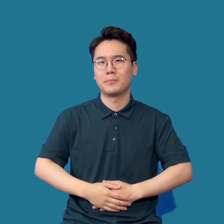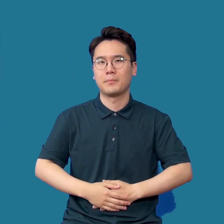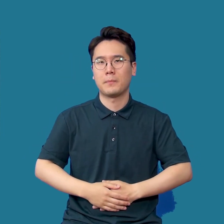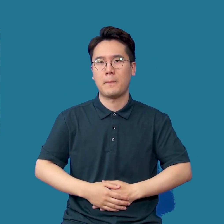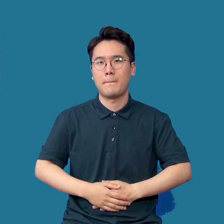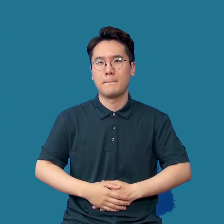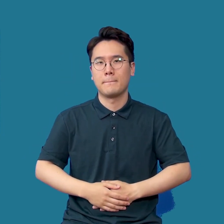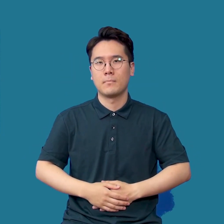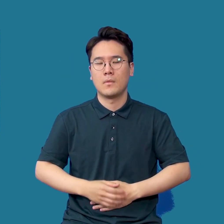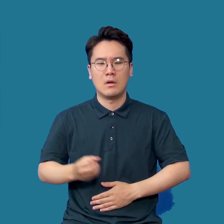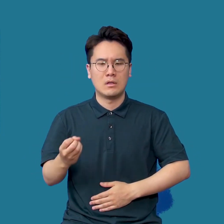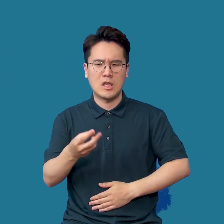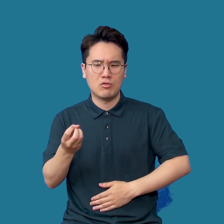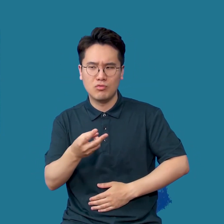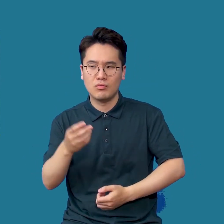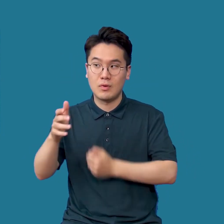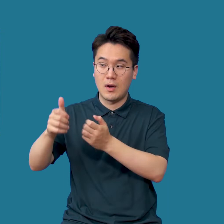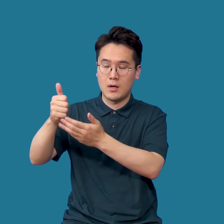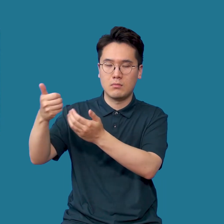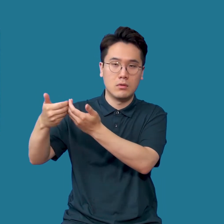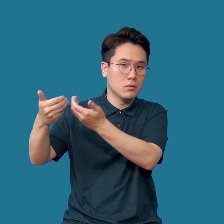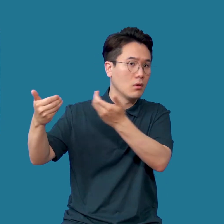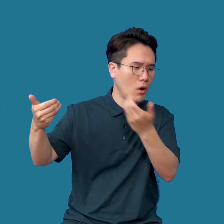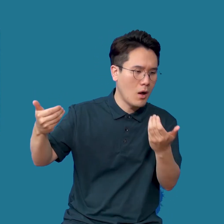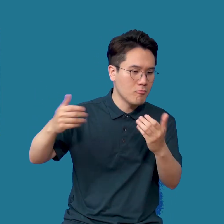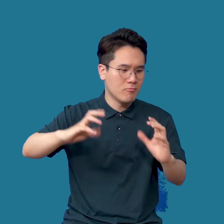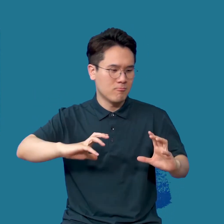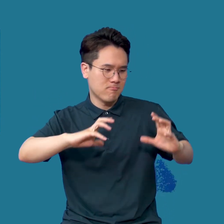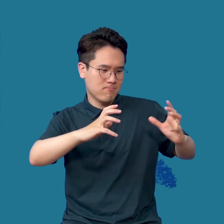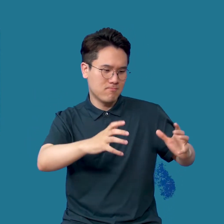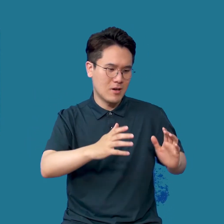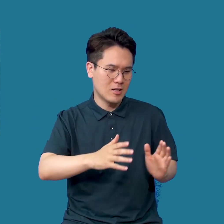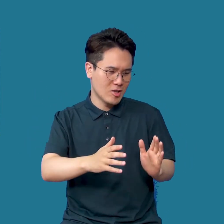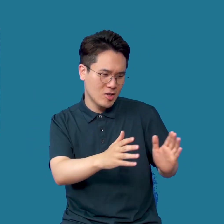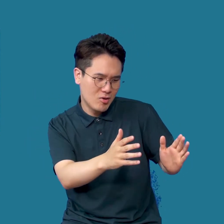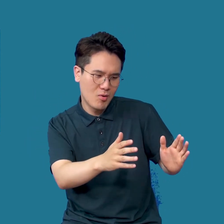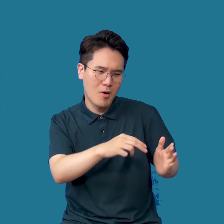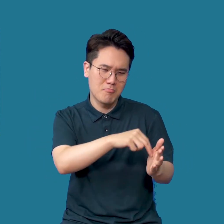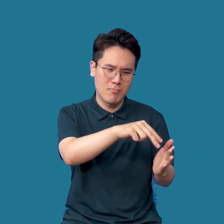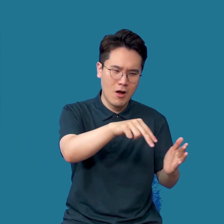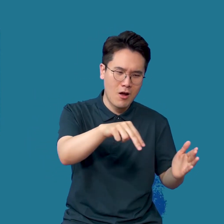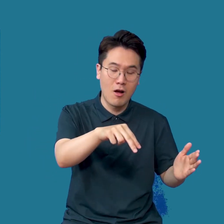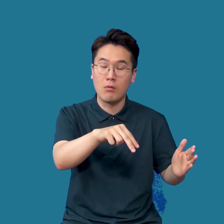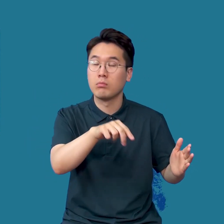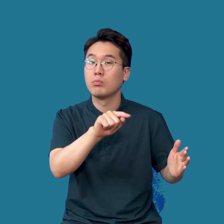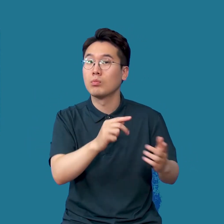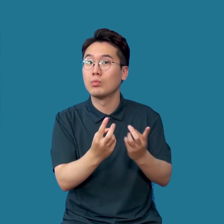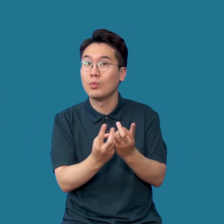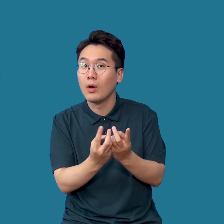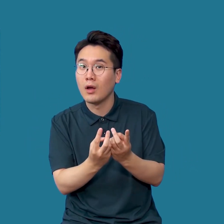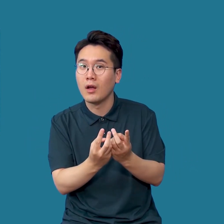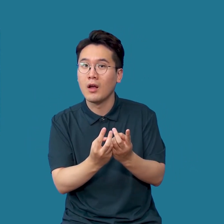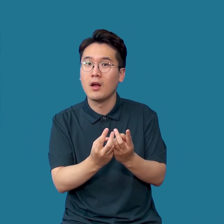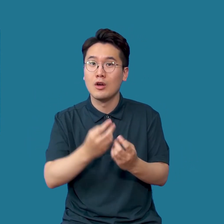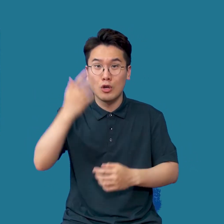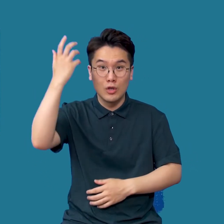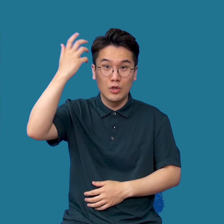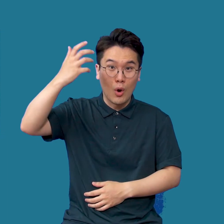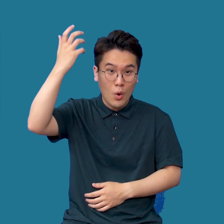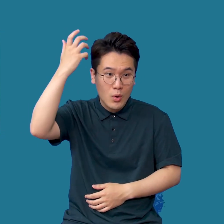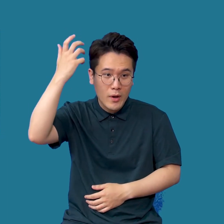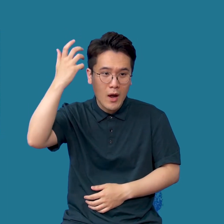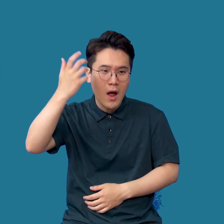자꾸만 하나님을 떠나서 세상 길로 가려고 하면 그때는 어떻게 해야 됩니까? 그때는 영혼에